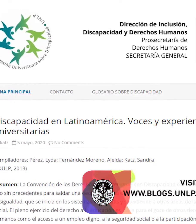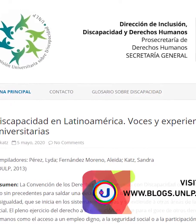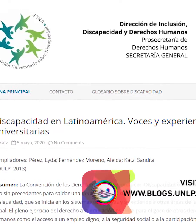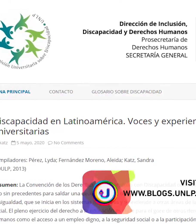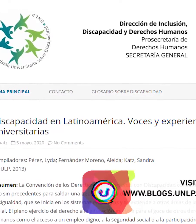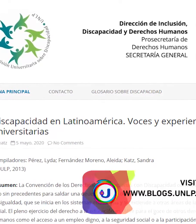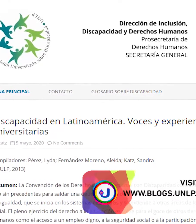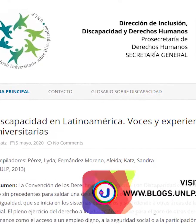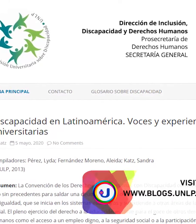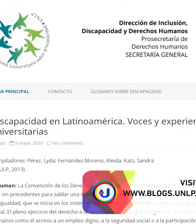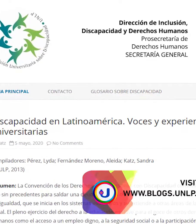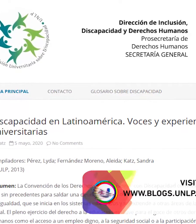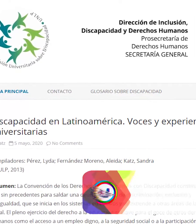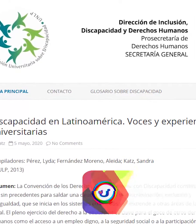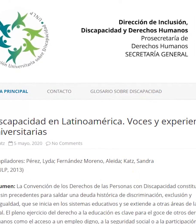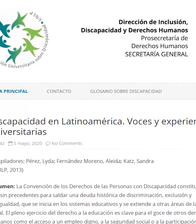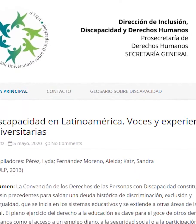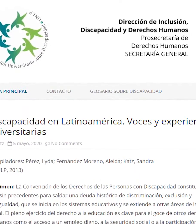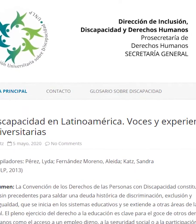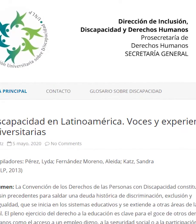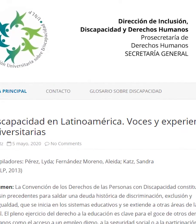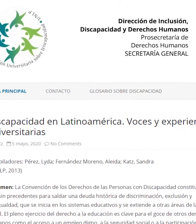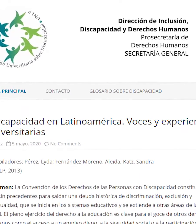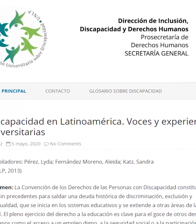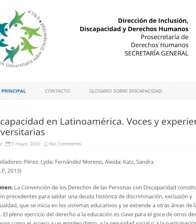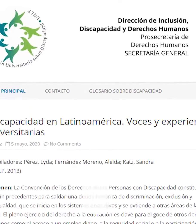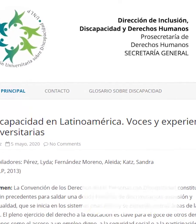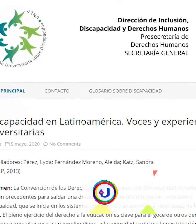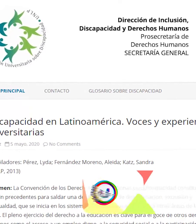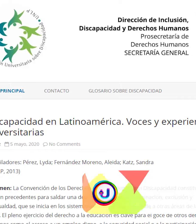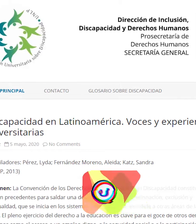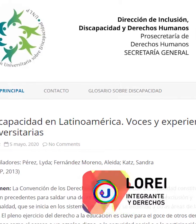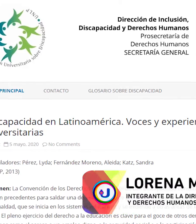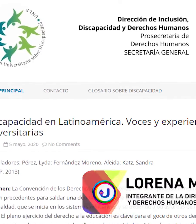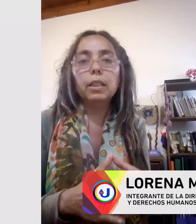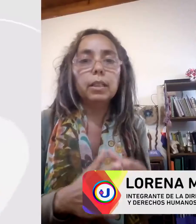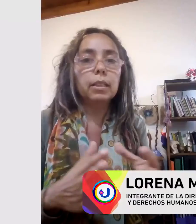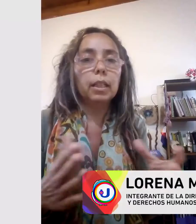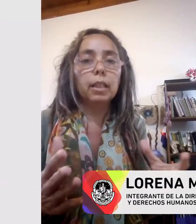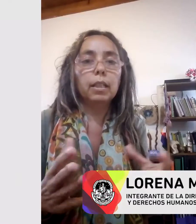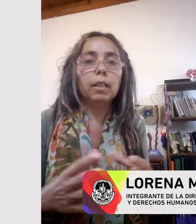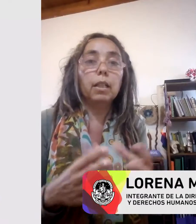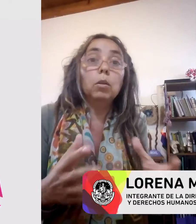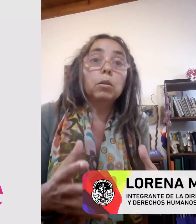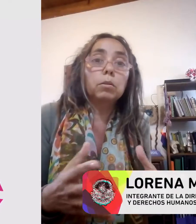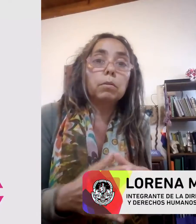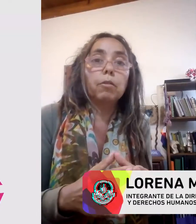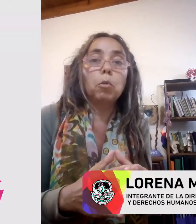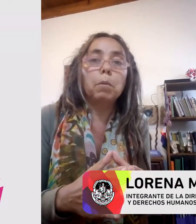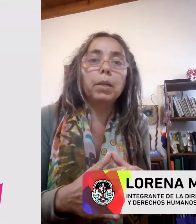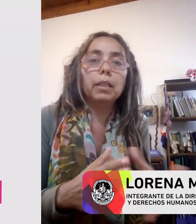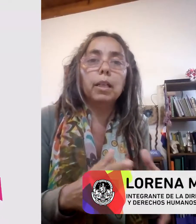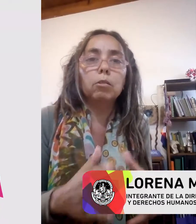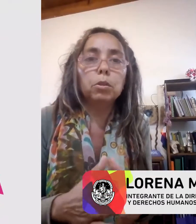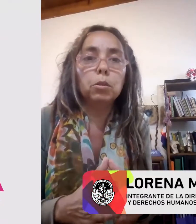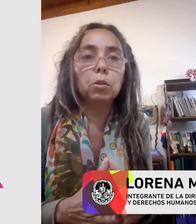nos pusimos a trabajar la gente de la dirección todos los referentes y los que